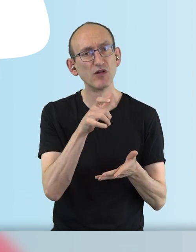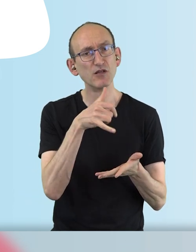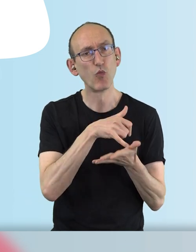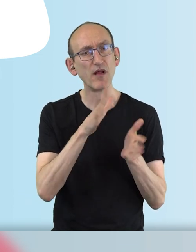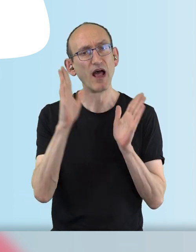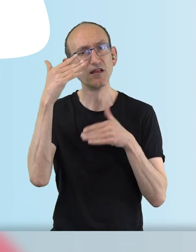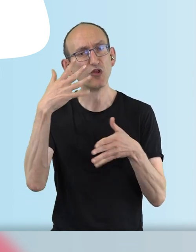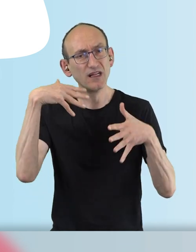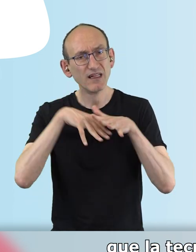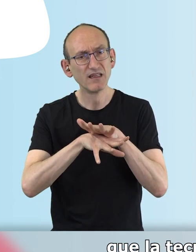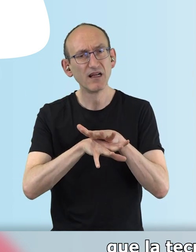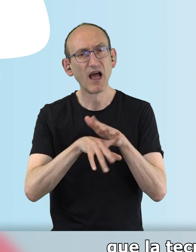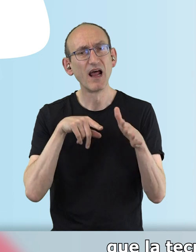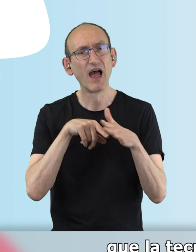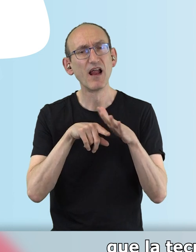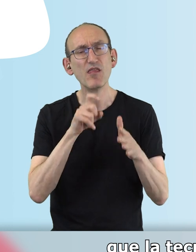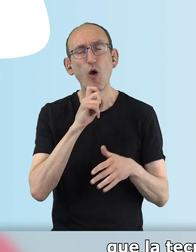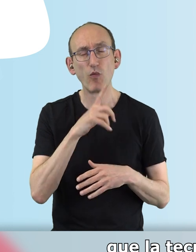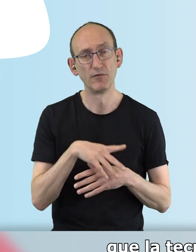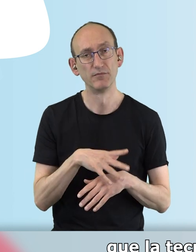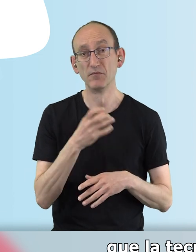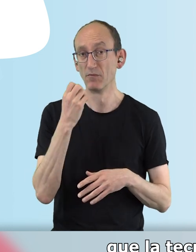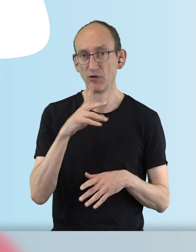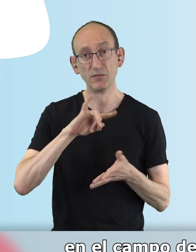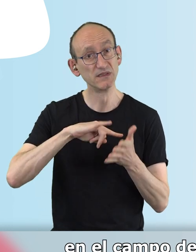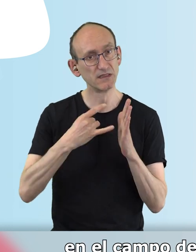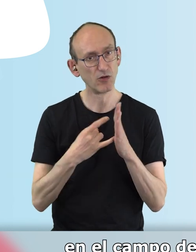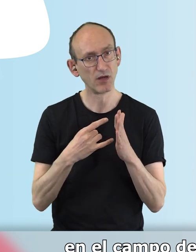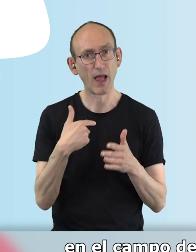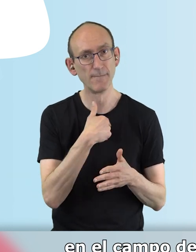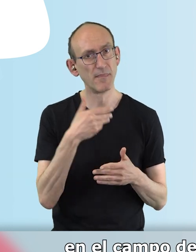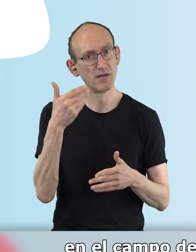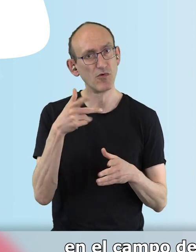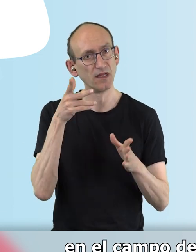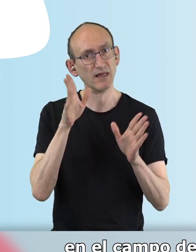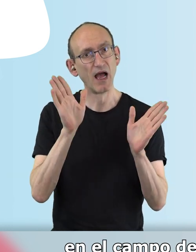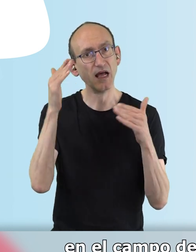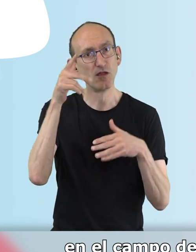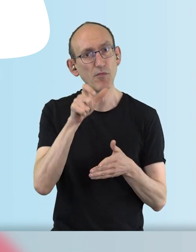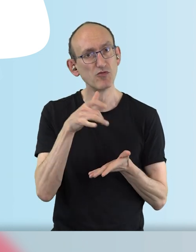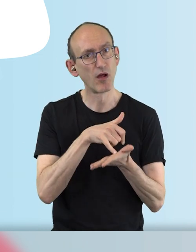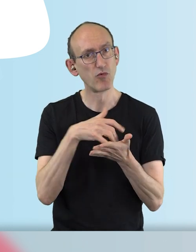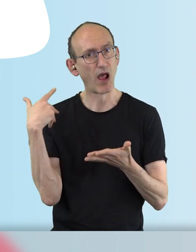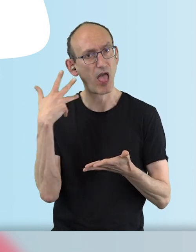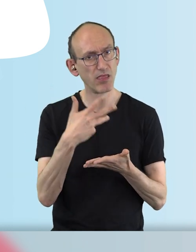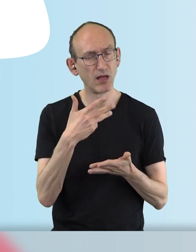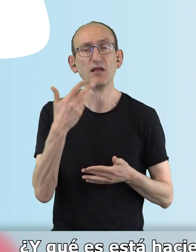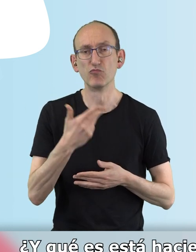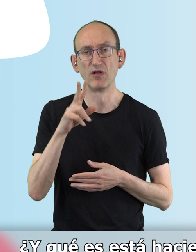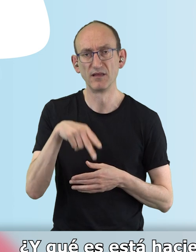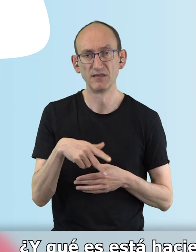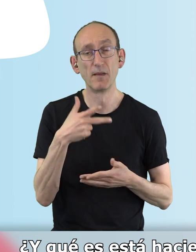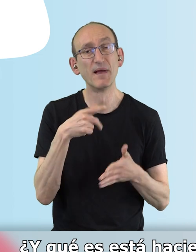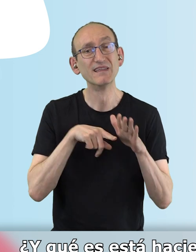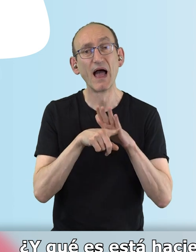vulnerables? Lo primero hay que tener en cuenta que la tecnología ha ocupado un papel muy importante en el campo de la atención a las personas vulnerables en los últimos tiempos. ¿Y qué es